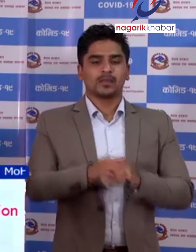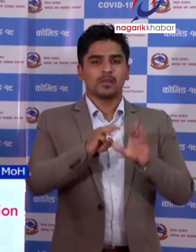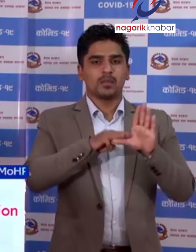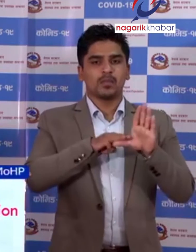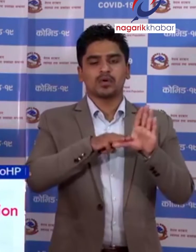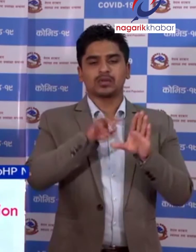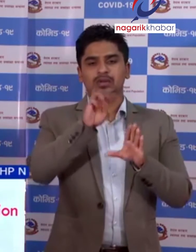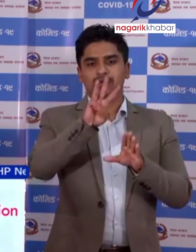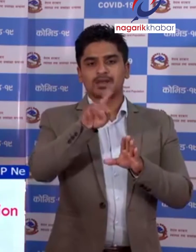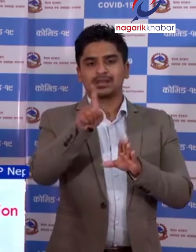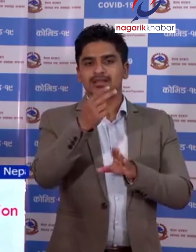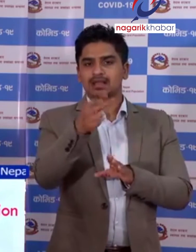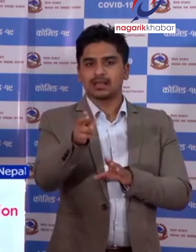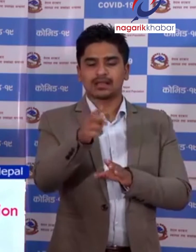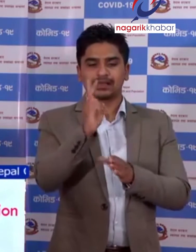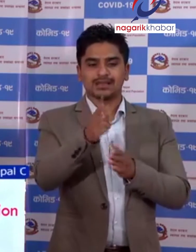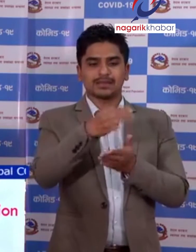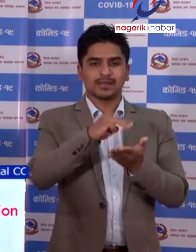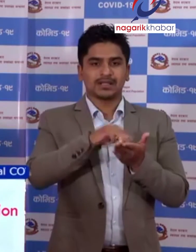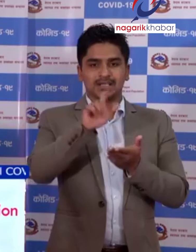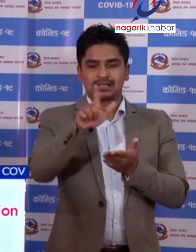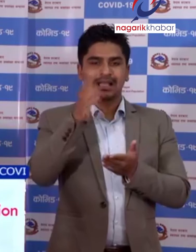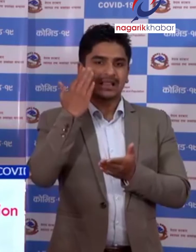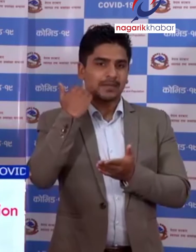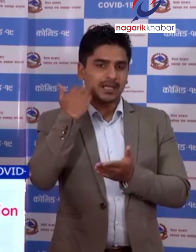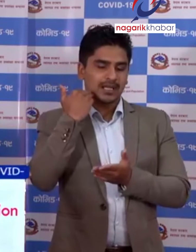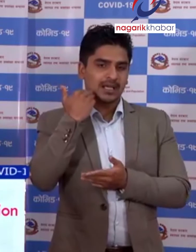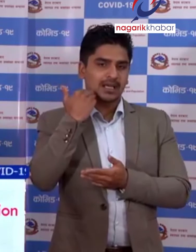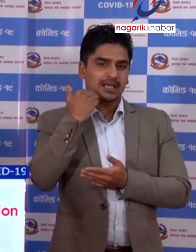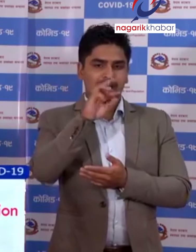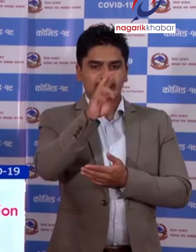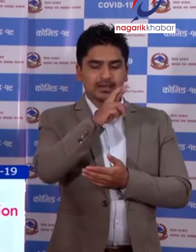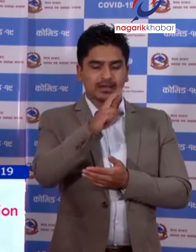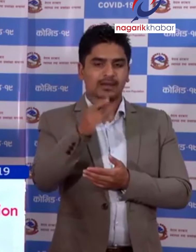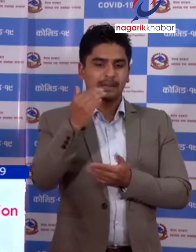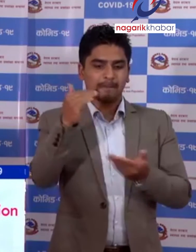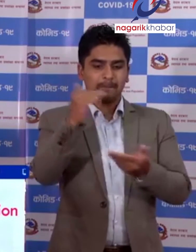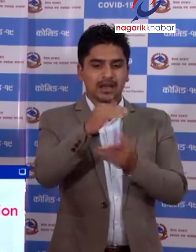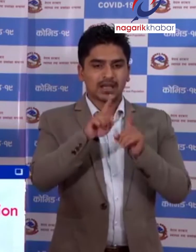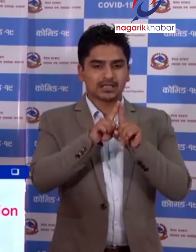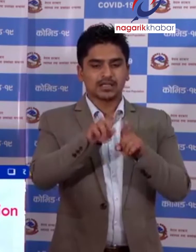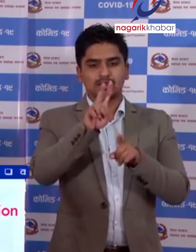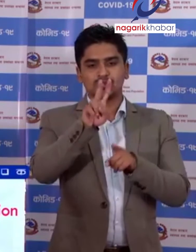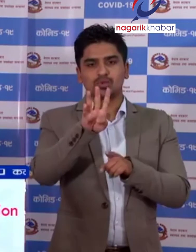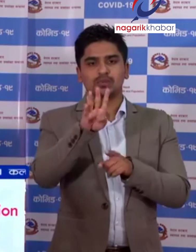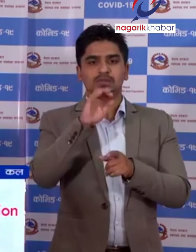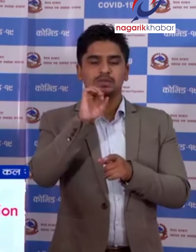महोत्तरी को 31 जना, त्यसमध्ये 7 महिला र बालक सहित 24